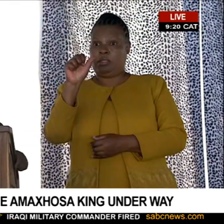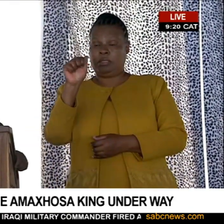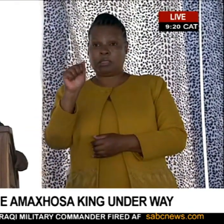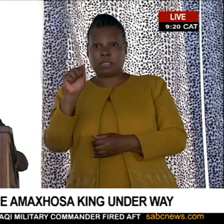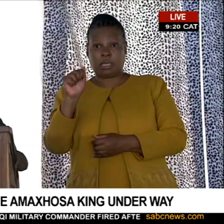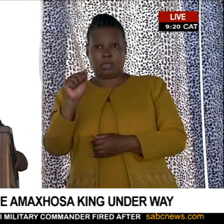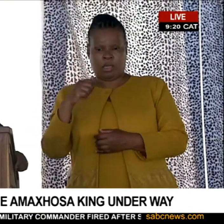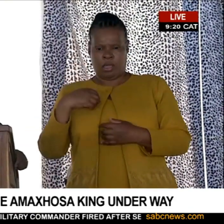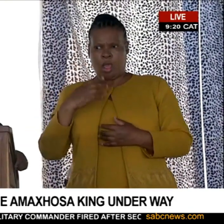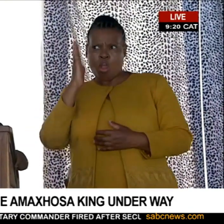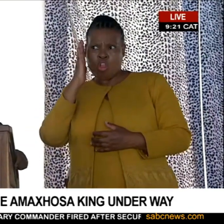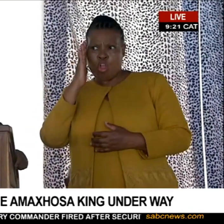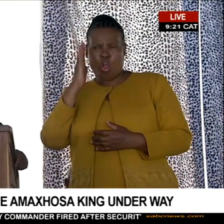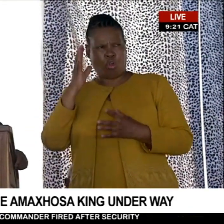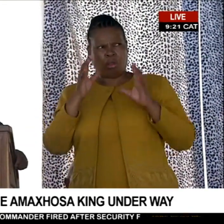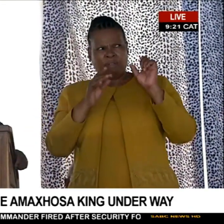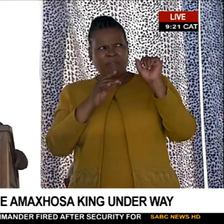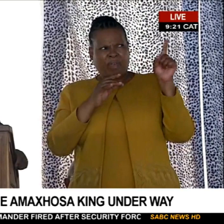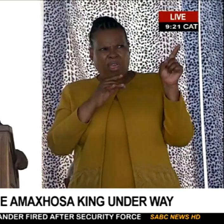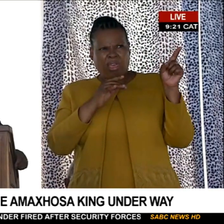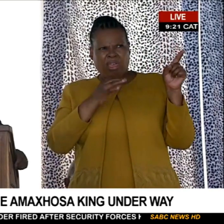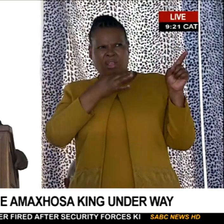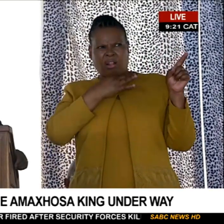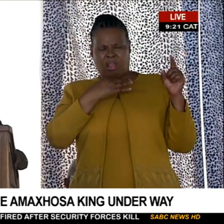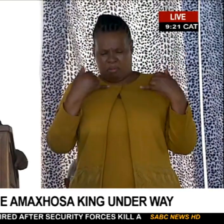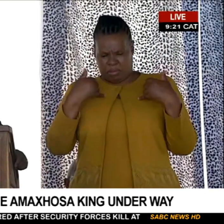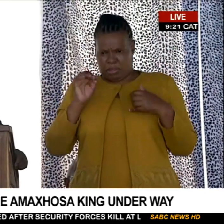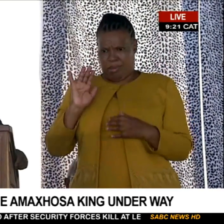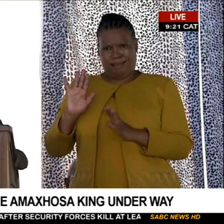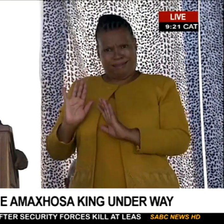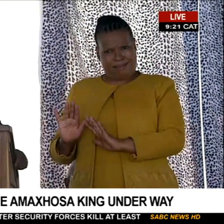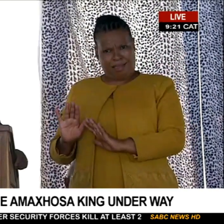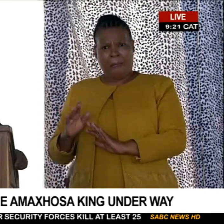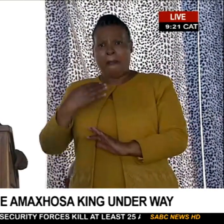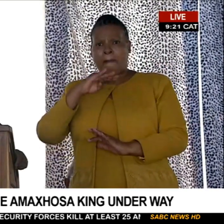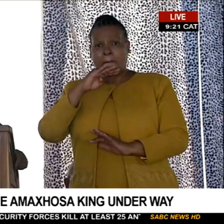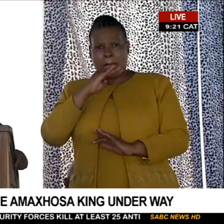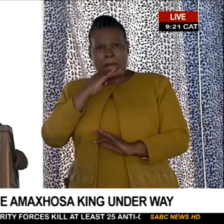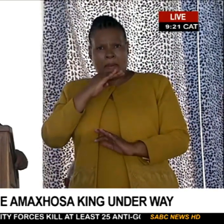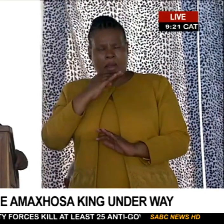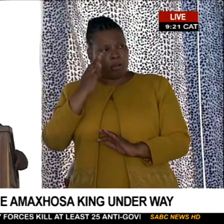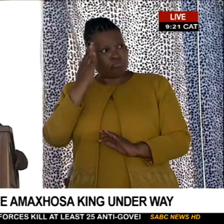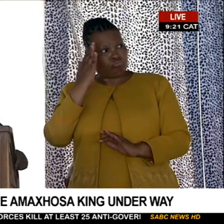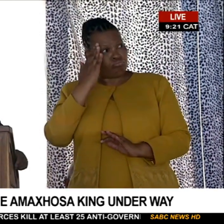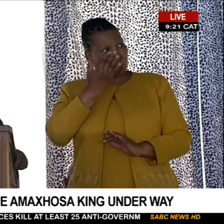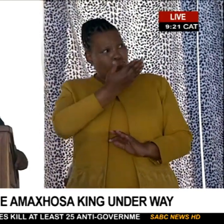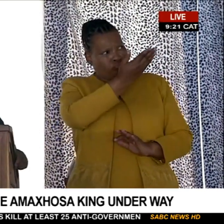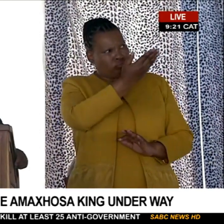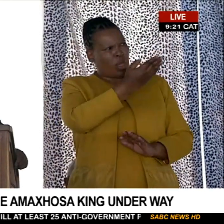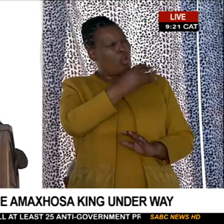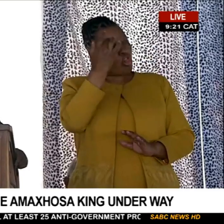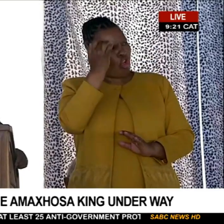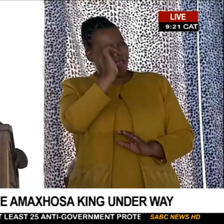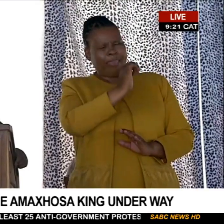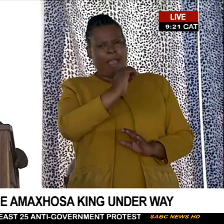inhloko isenglani ithi naleyo yayibuyisiwe kanti yeyenkosikazi